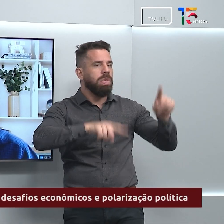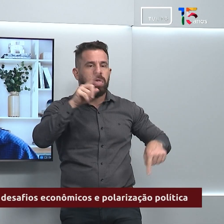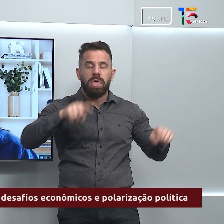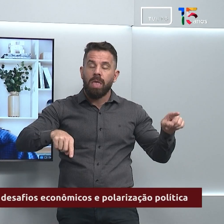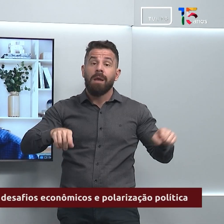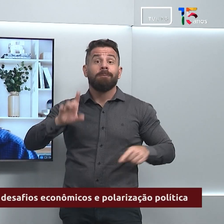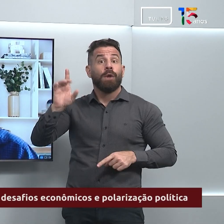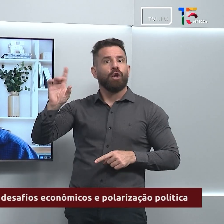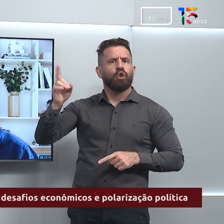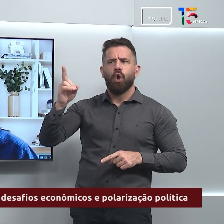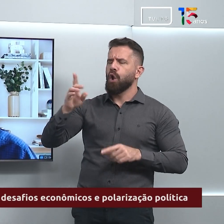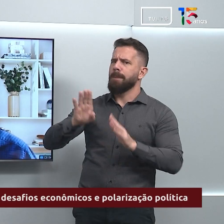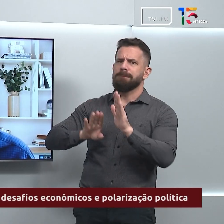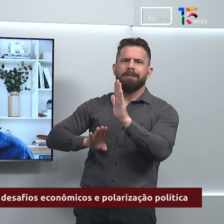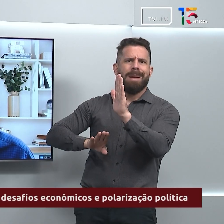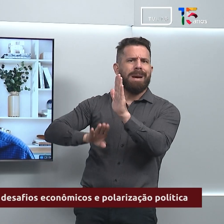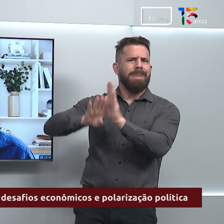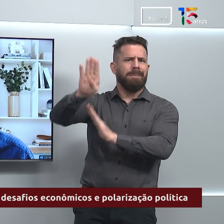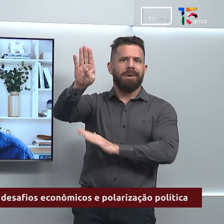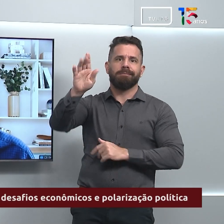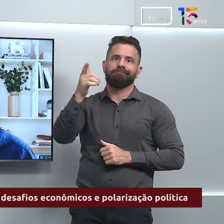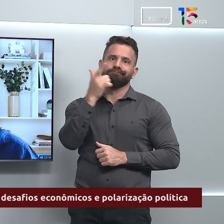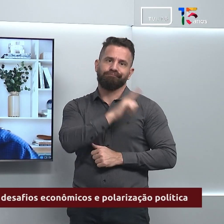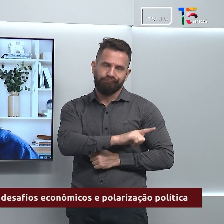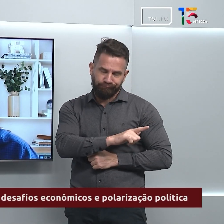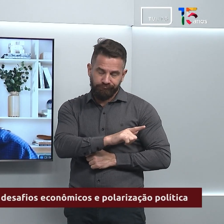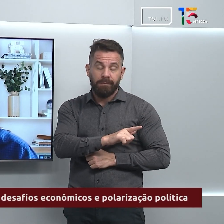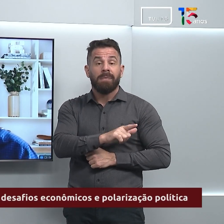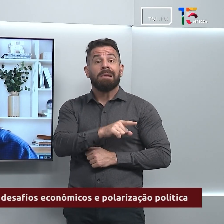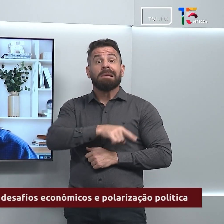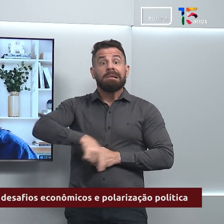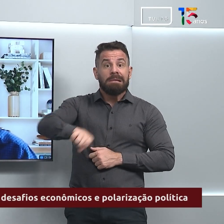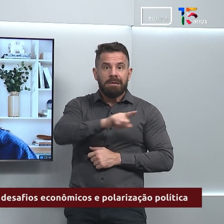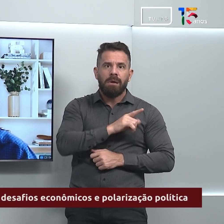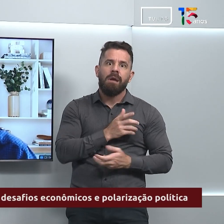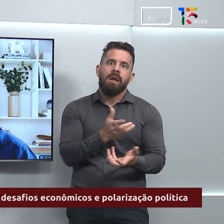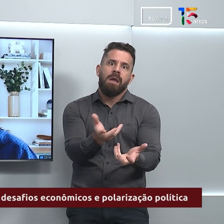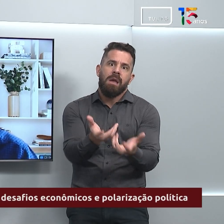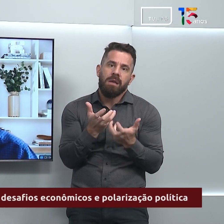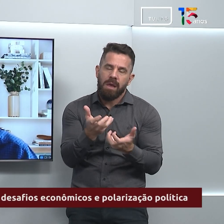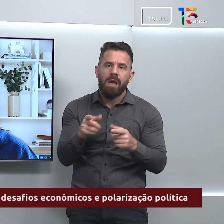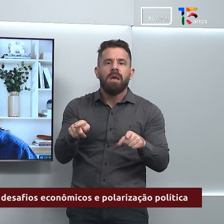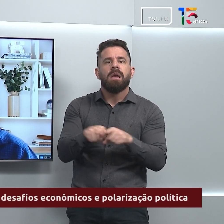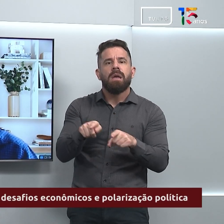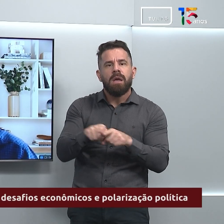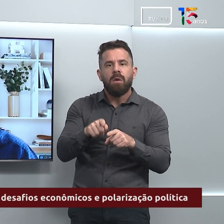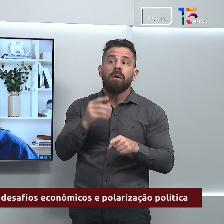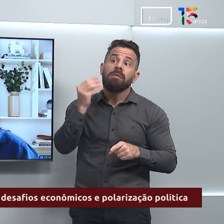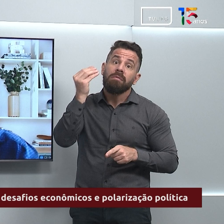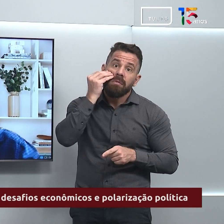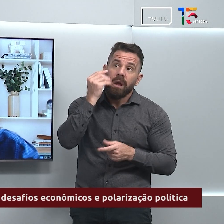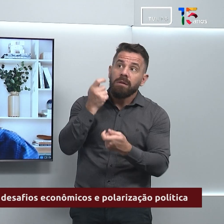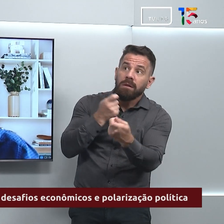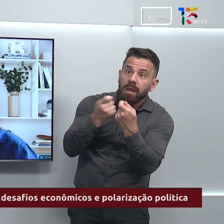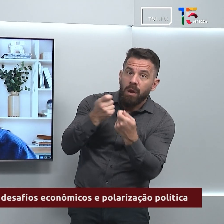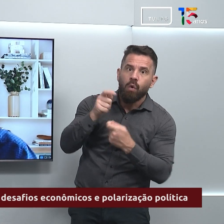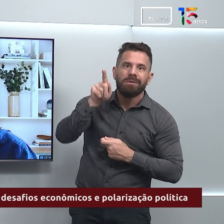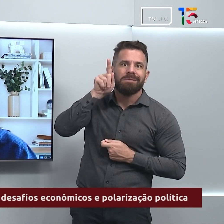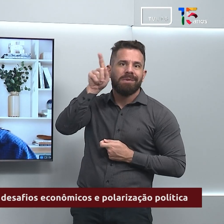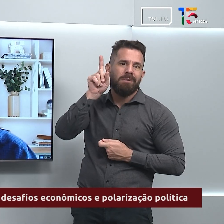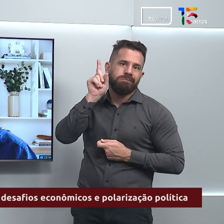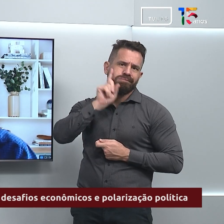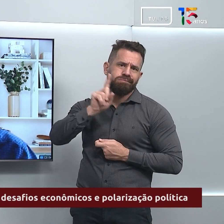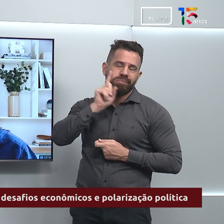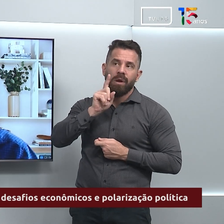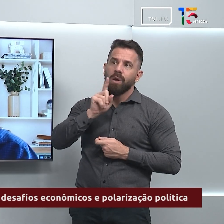corrida, né, de recursos no mundo inteiro para os títulos da dívida norte-americana, o que tem valorizado muito o